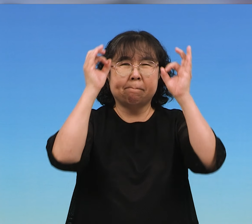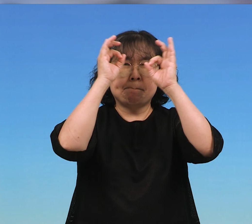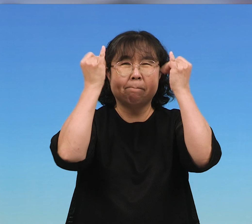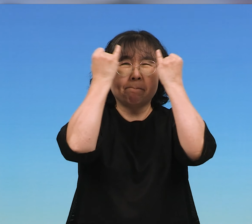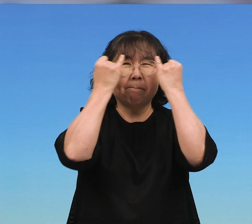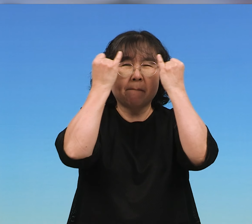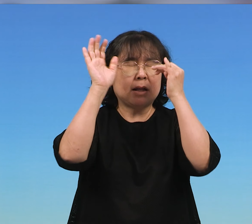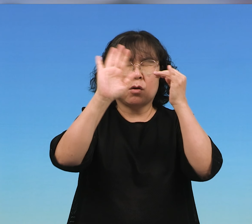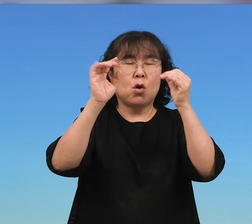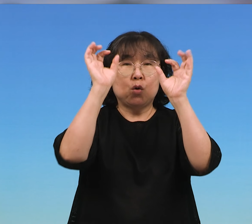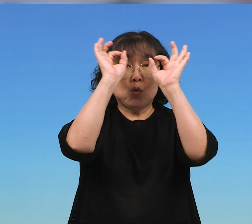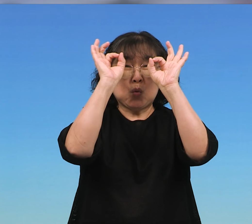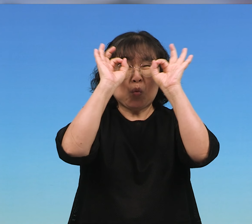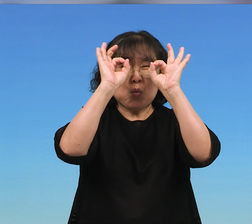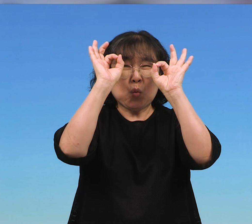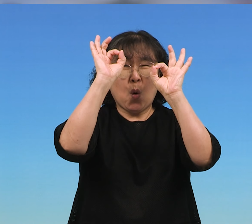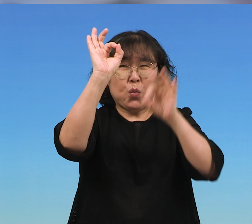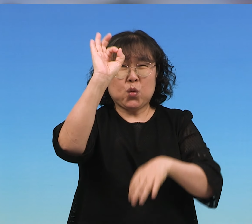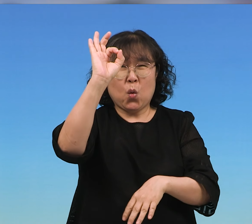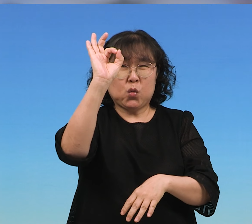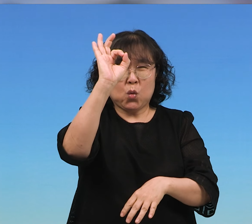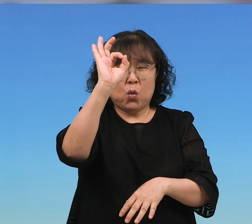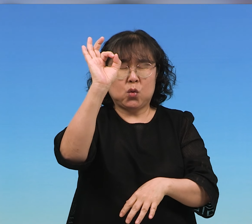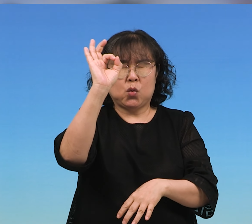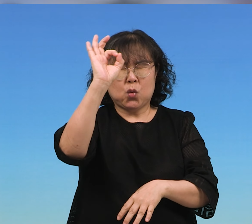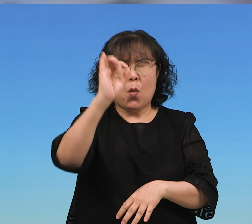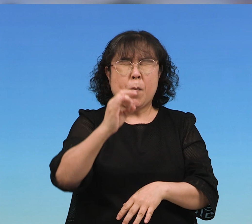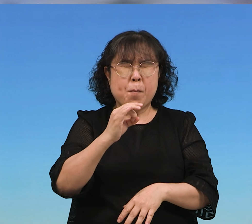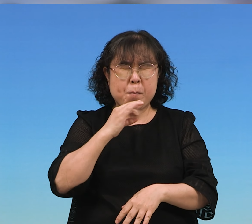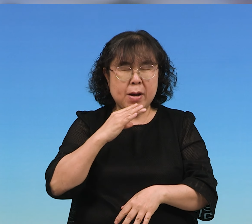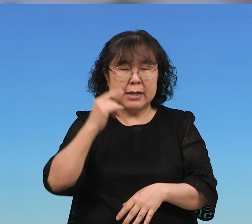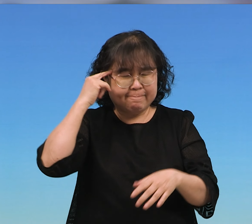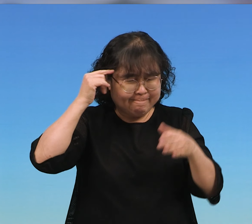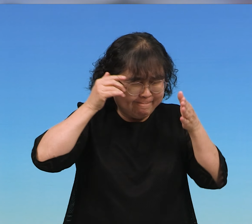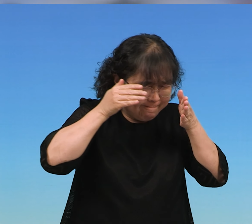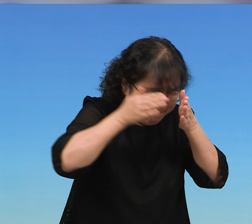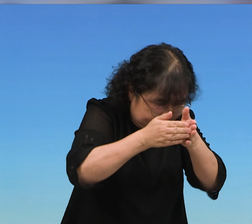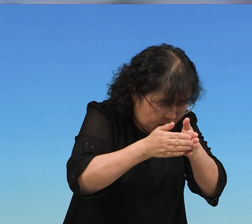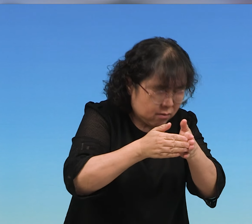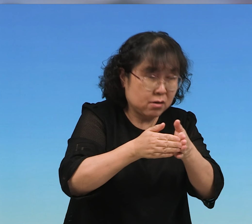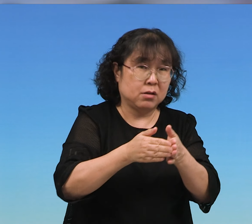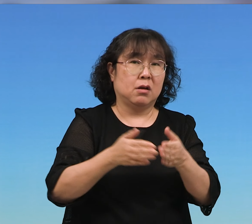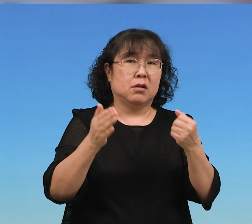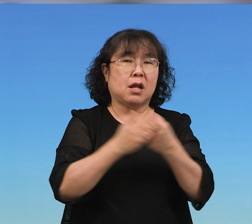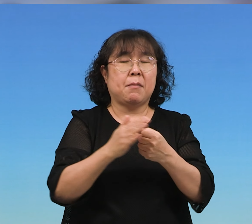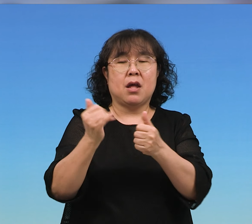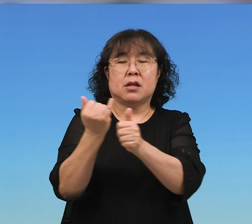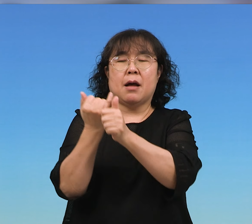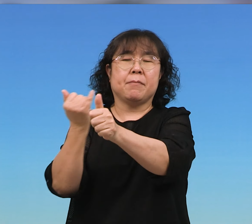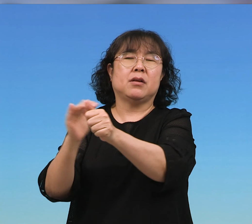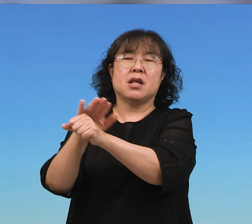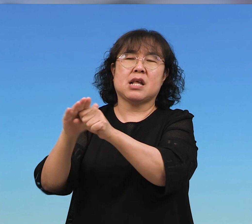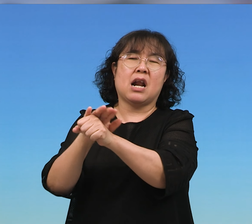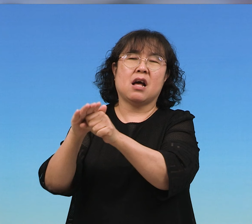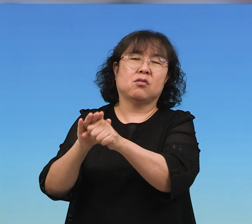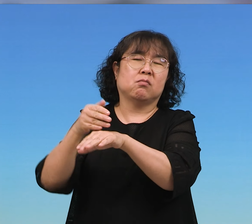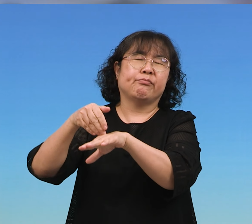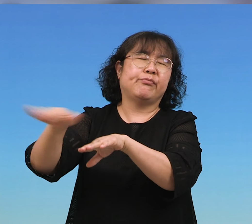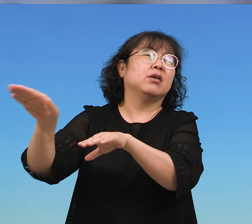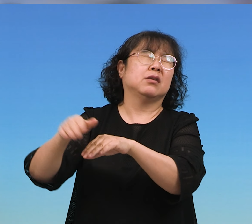돈 그러면서 뭐 남편 사랑해 주는 게 뭐가 중요해. 돈만 있으면 되는데. 어쩌다 이렇게 됐느냐? 그게